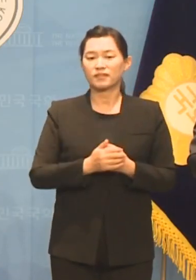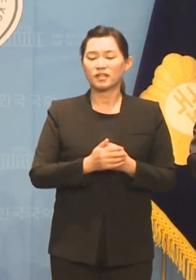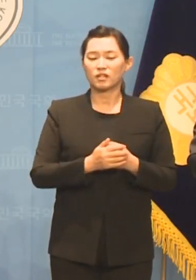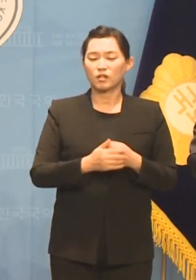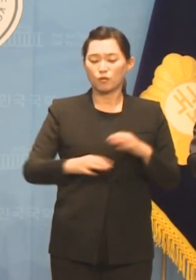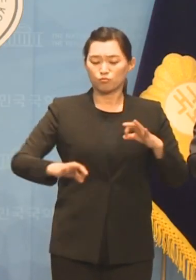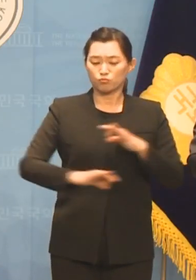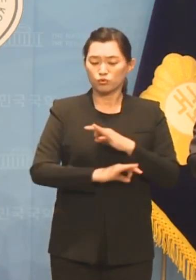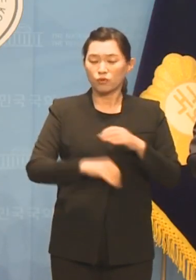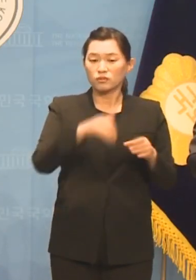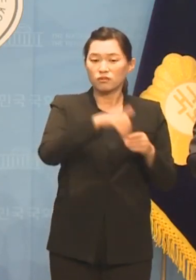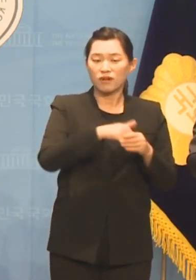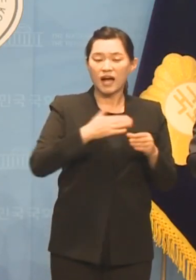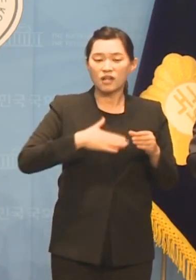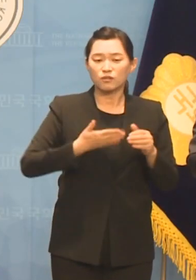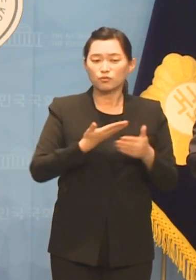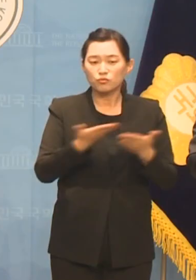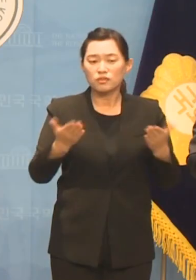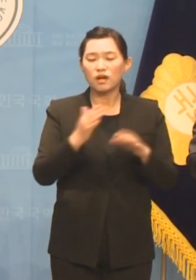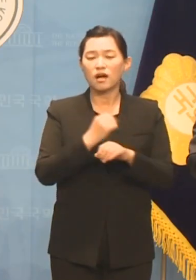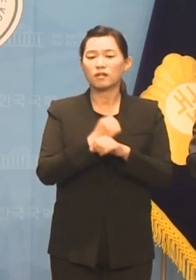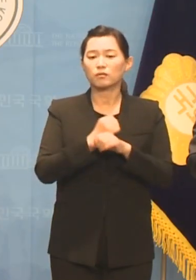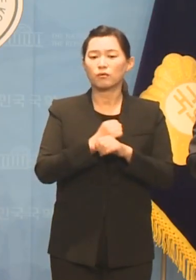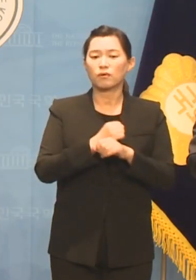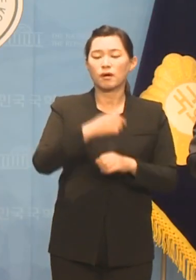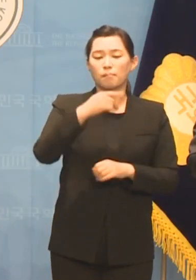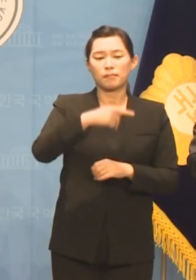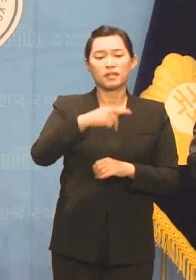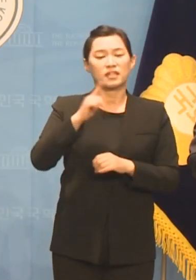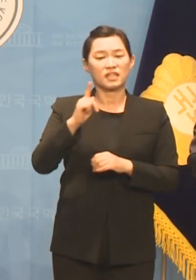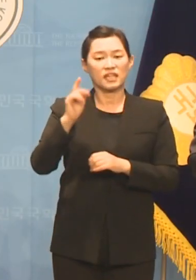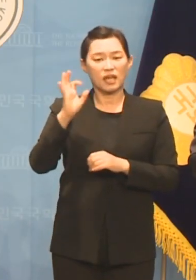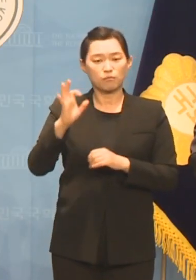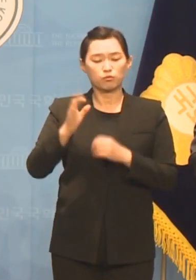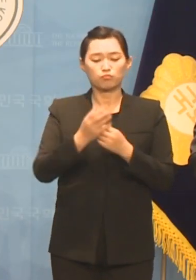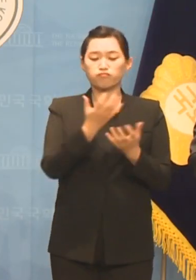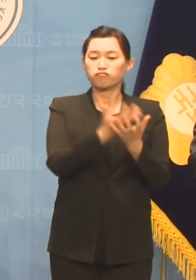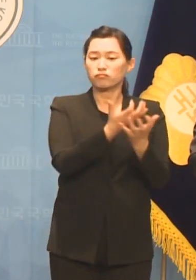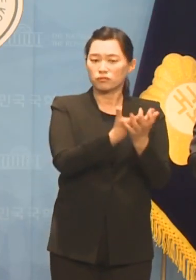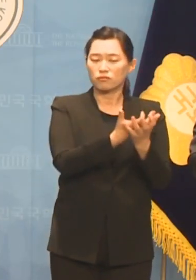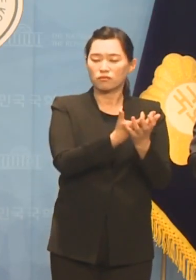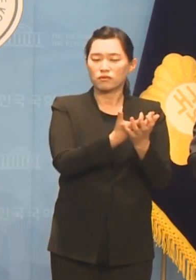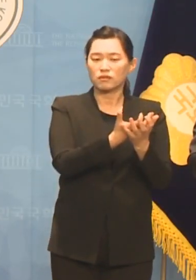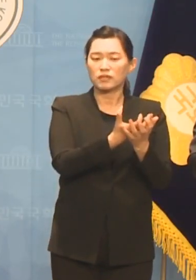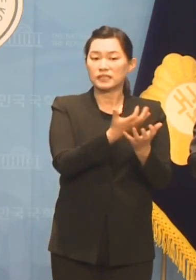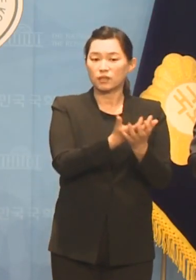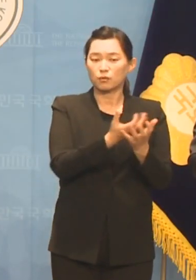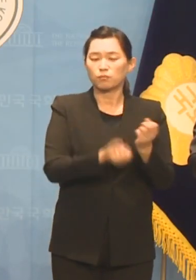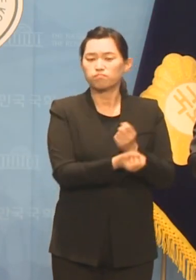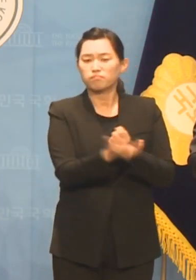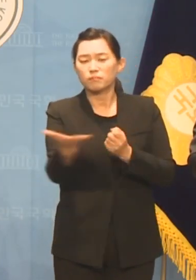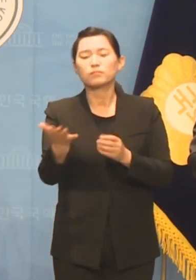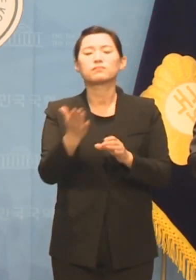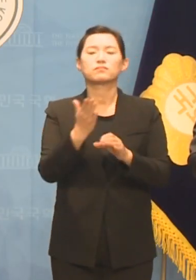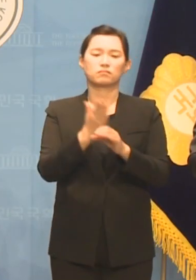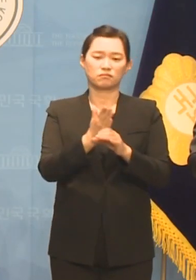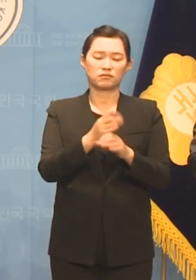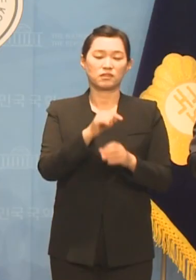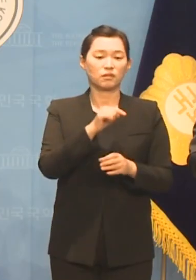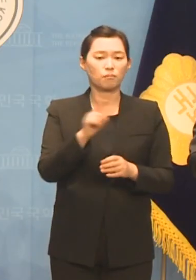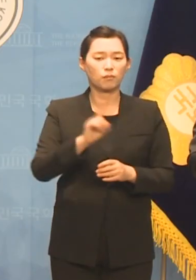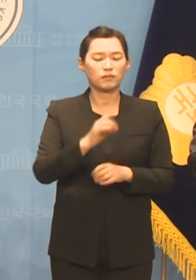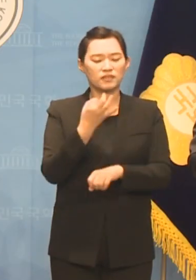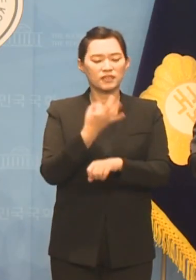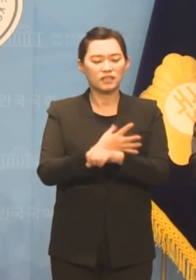부정선거를 알리자라는 제목으로 PDF 문서 형태의 자료를 배포하고 있습니다. 이는